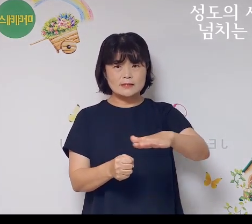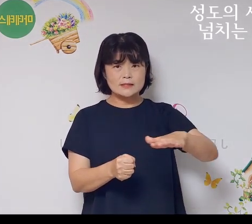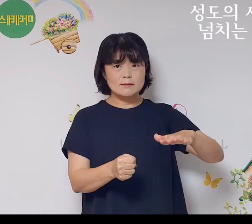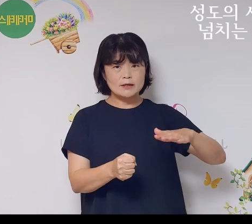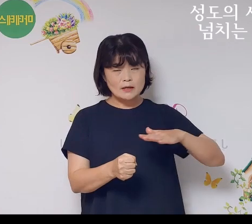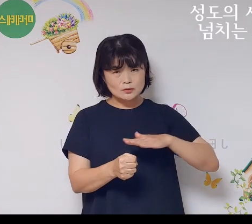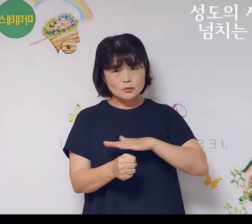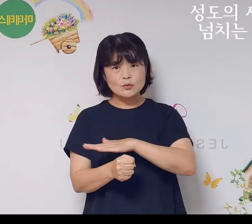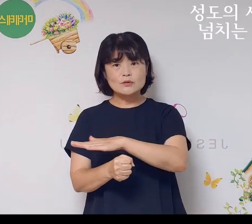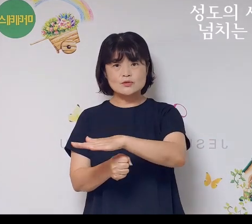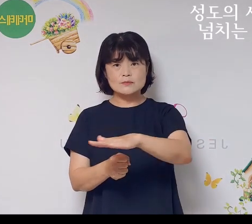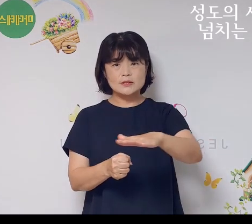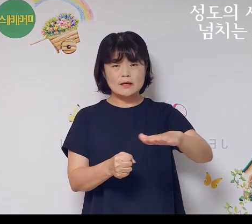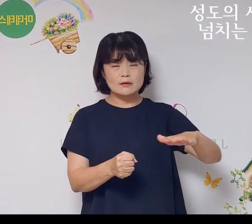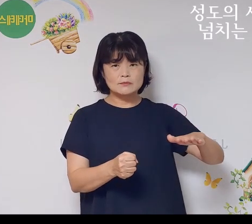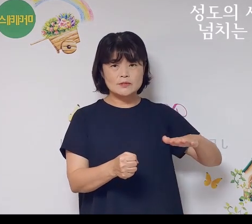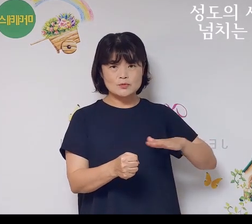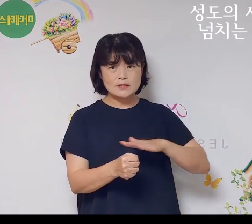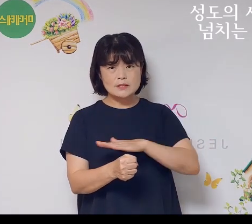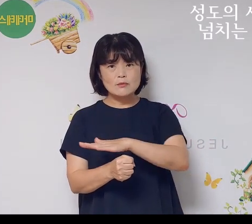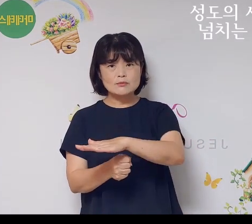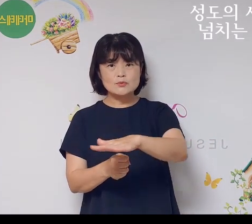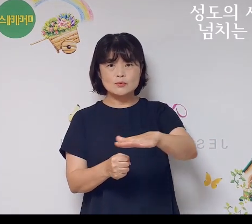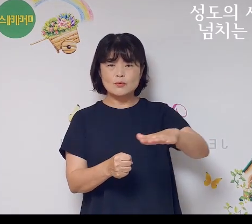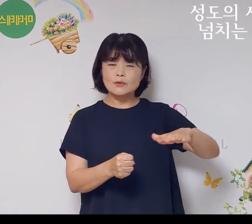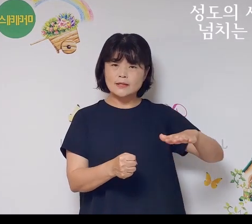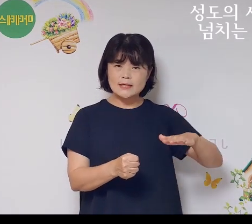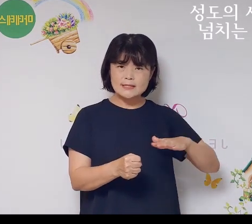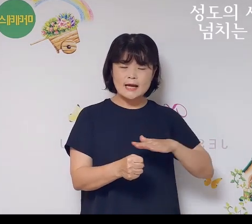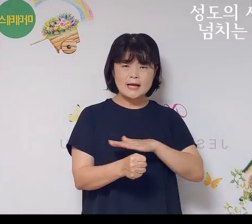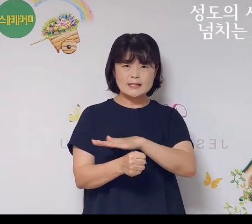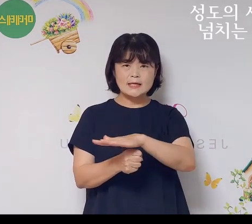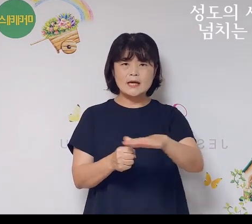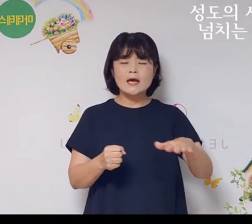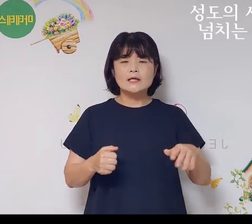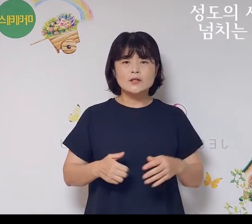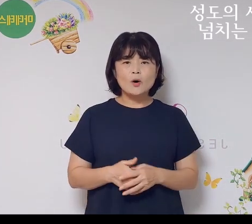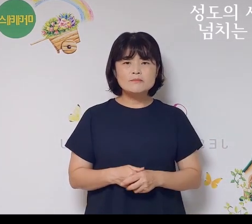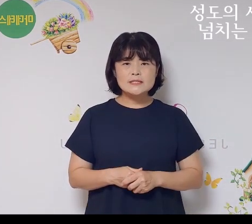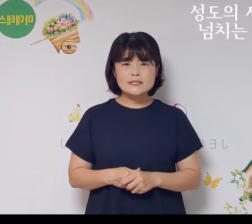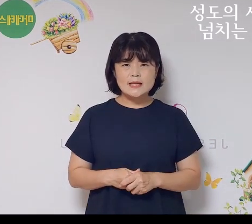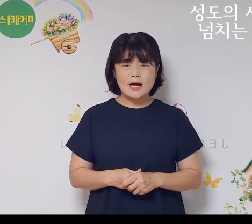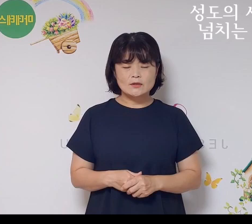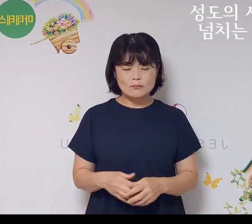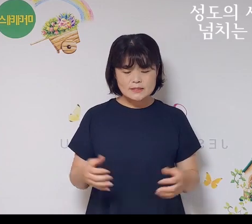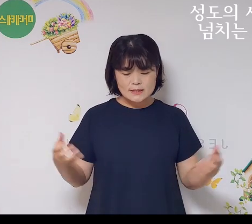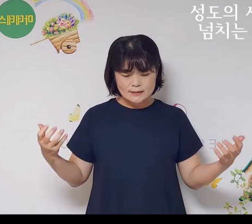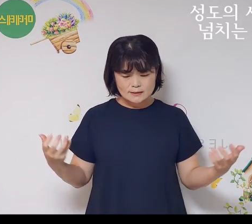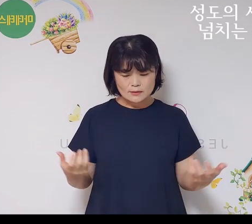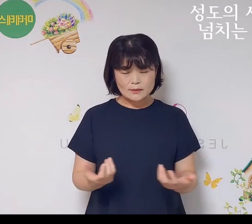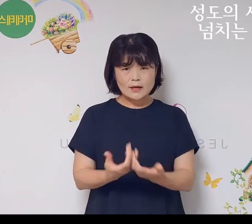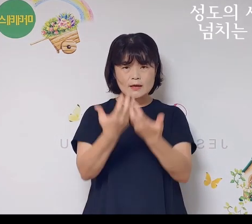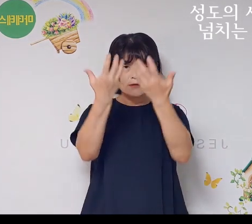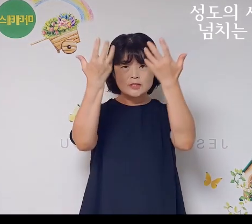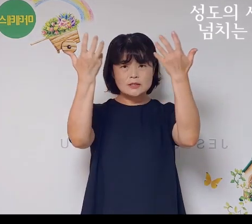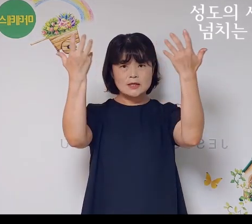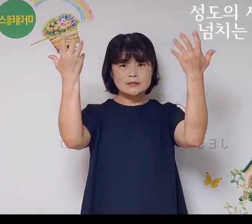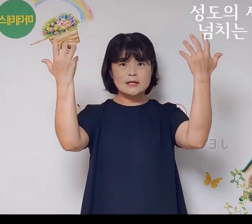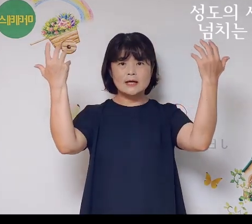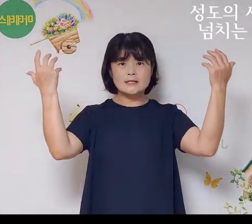시계 방향으로 돌려주시면 돼요. 왼쪽에서 오른쪽으로 이렇게 사랑이 넘치다는 이렇게 쉽게 그냥